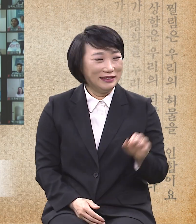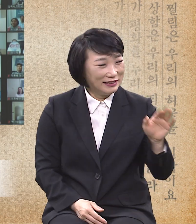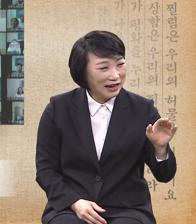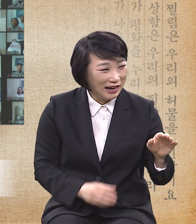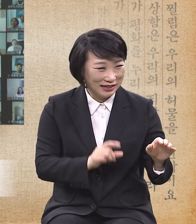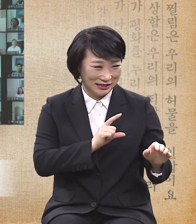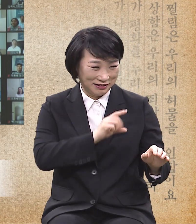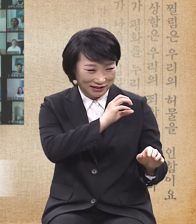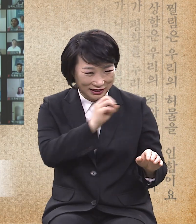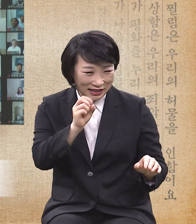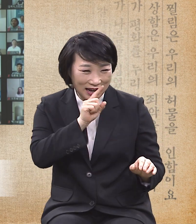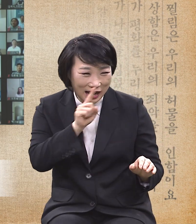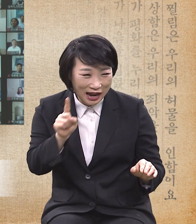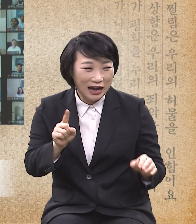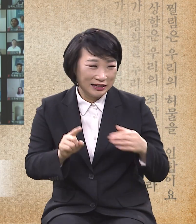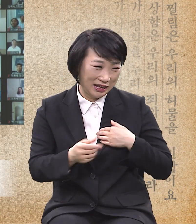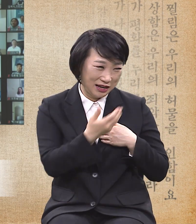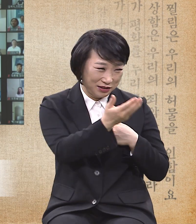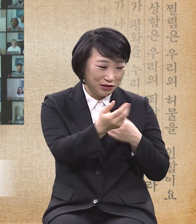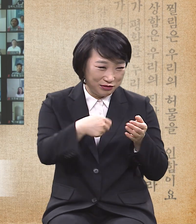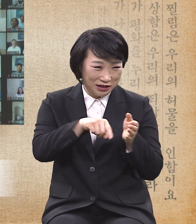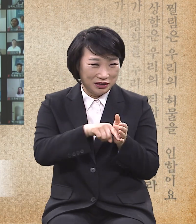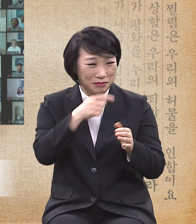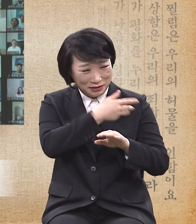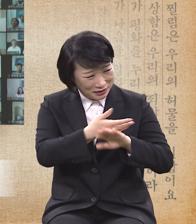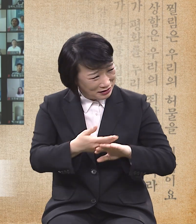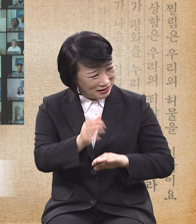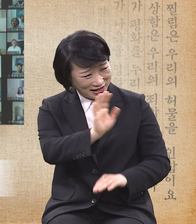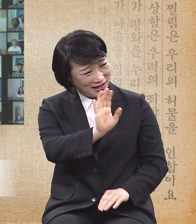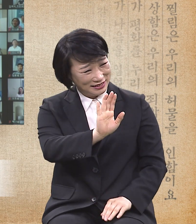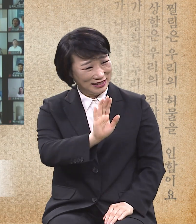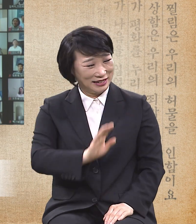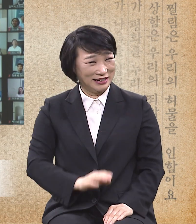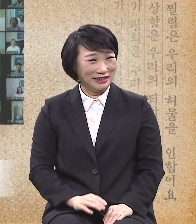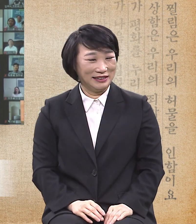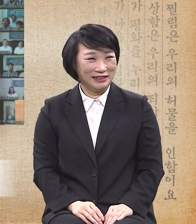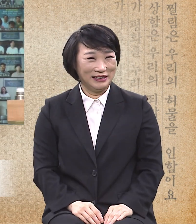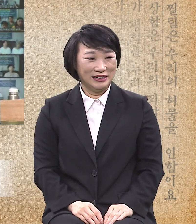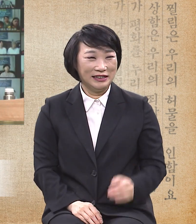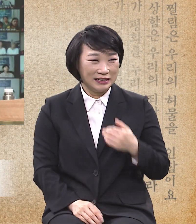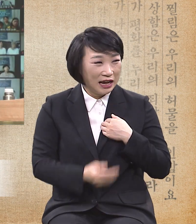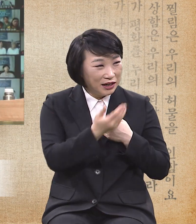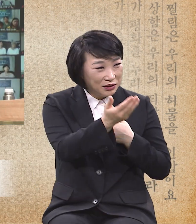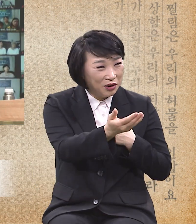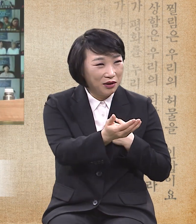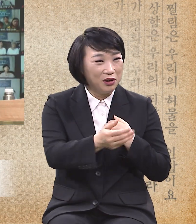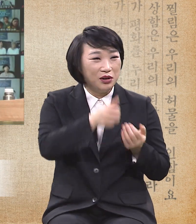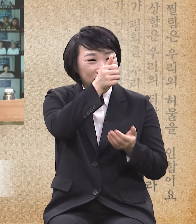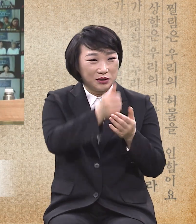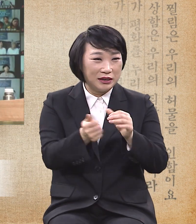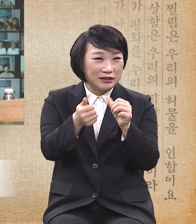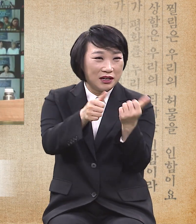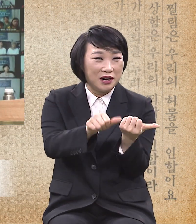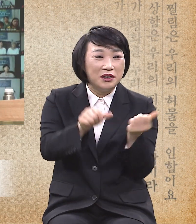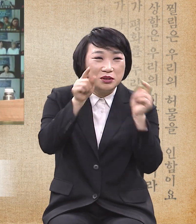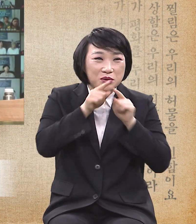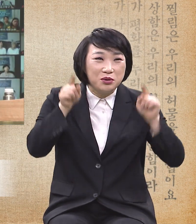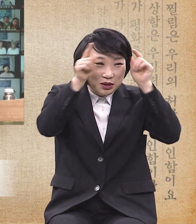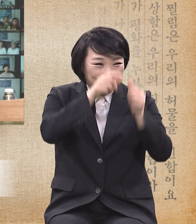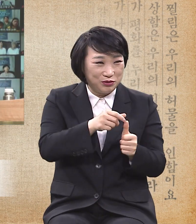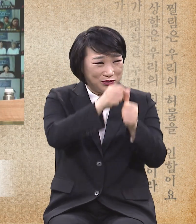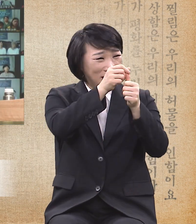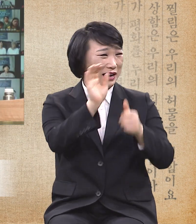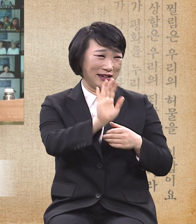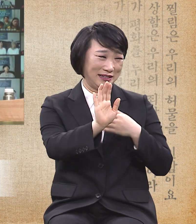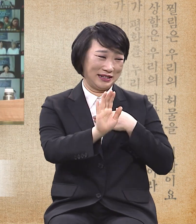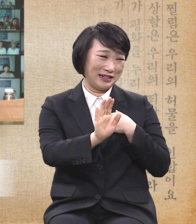아무개야, 내가 너 위에 피 흘린 거 아니야. 내가 너를 죄와 사망과 지옥에서